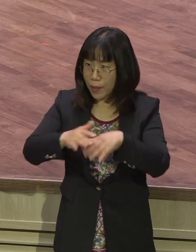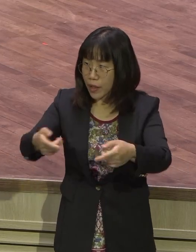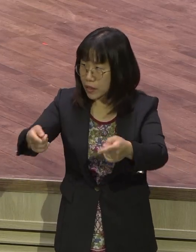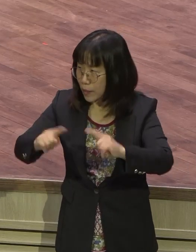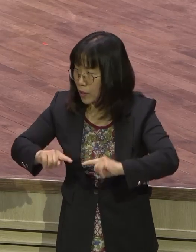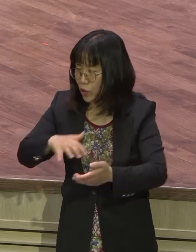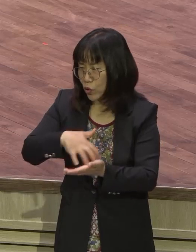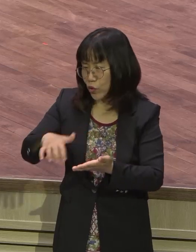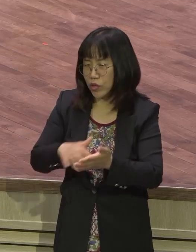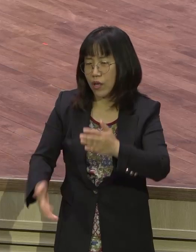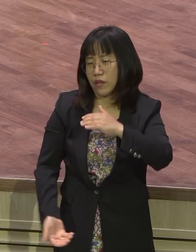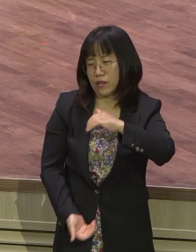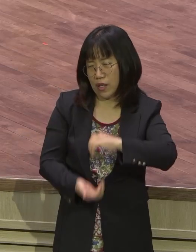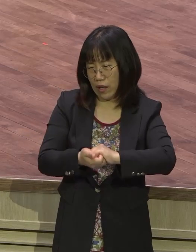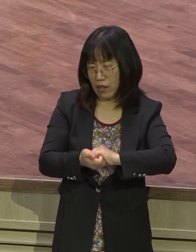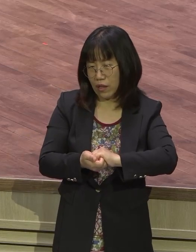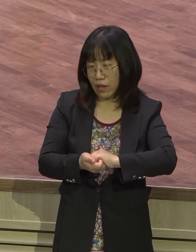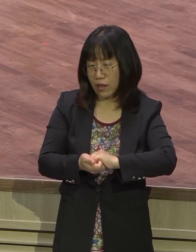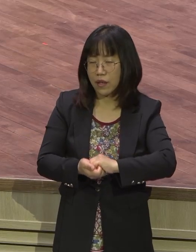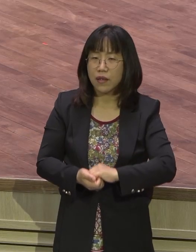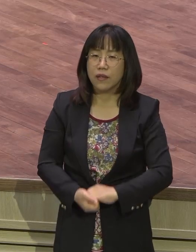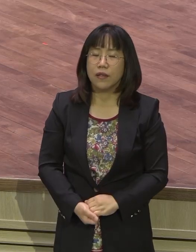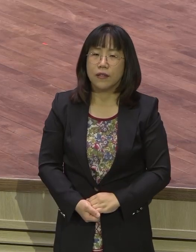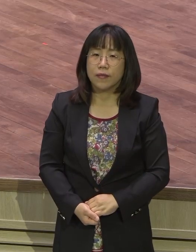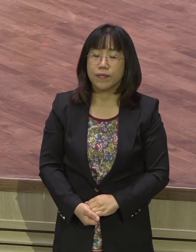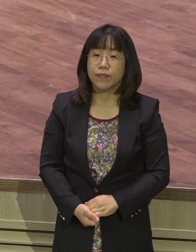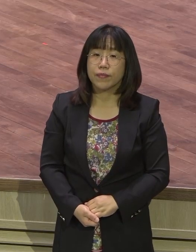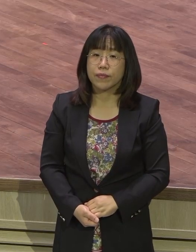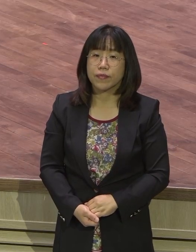지한되어 있잖아요 다 올 수 없잖아요 지한되어 있습니다